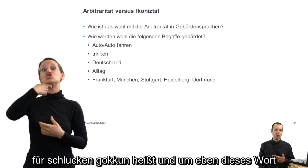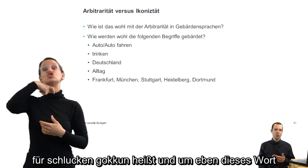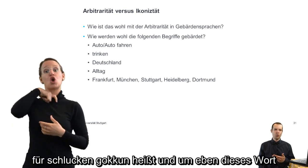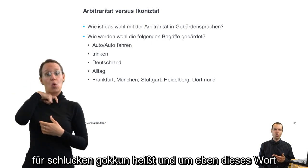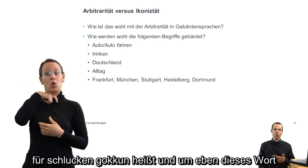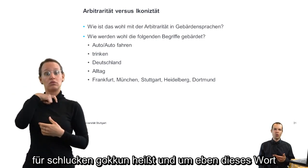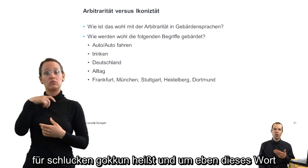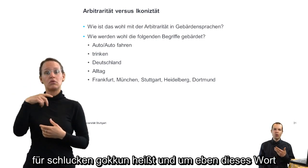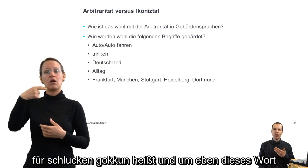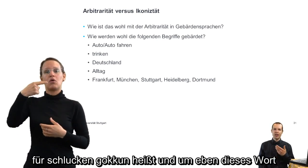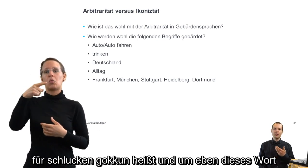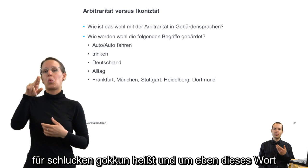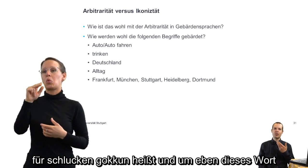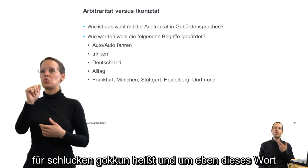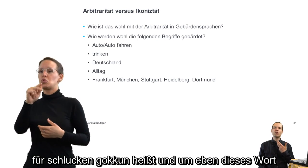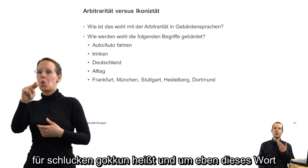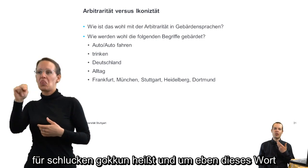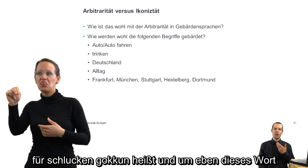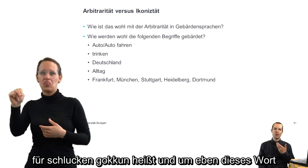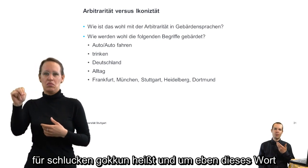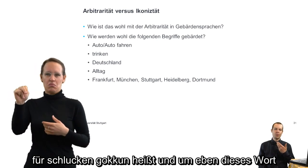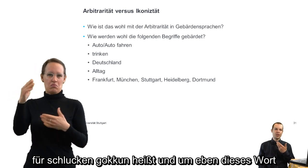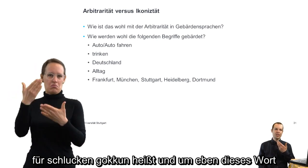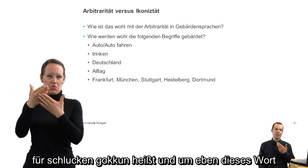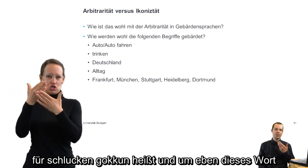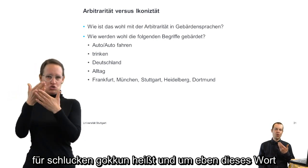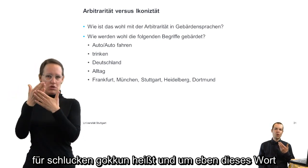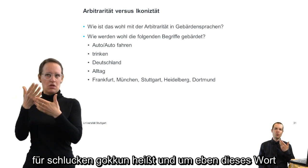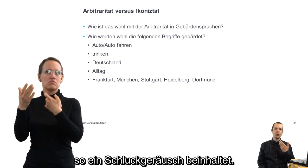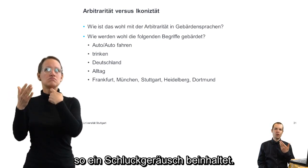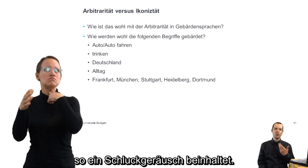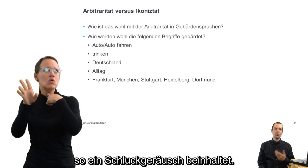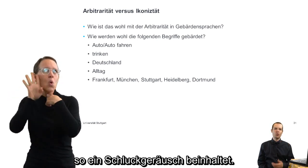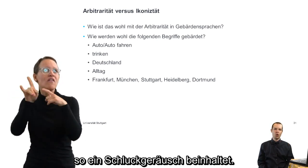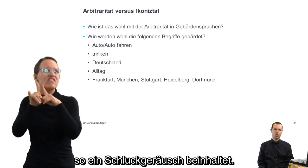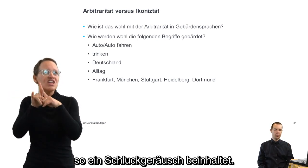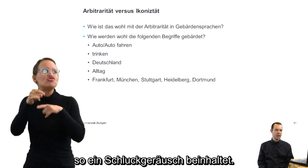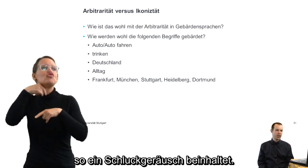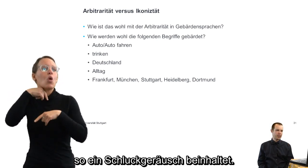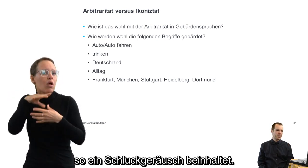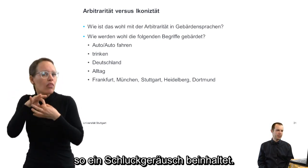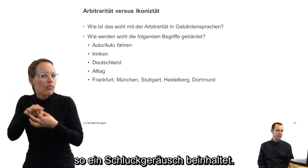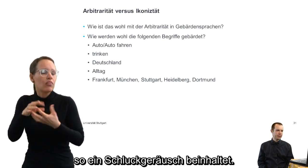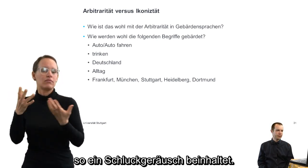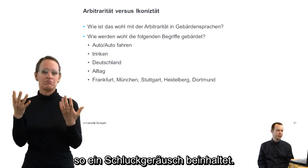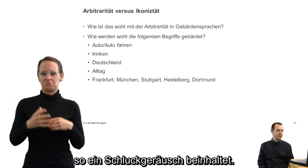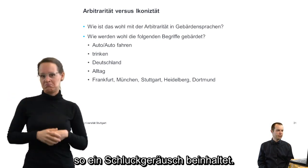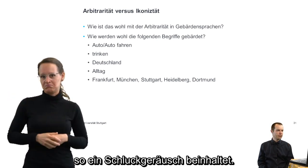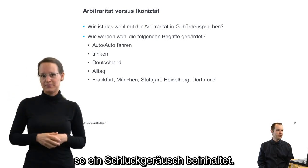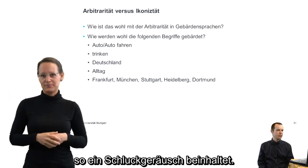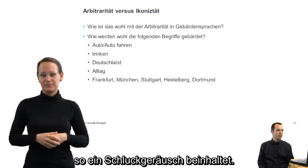Wort Schlucken-Goku heißt und dann eben dieses Wort so ein Schluckgeräusch beinhaltet.